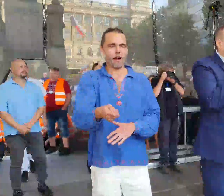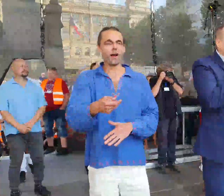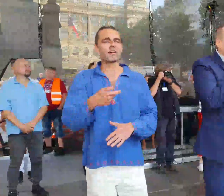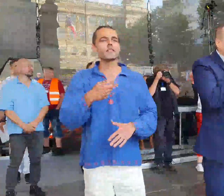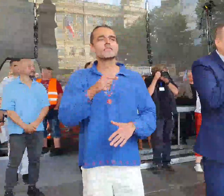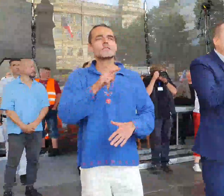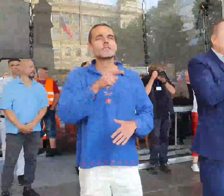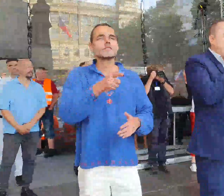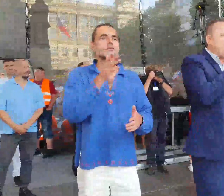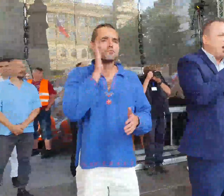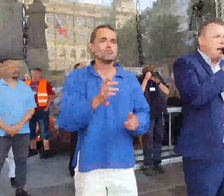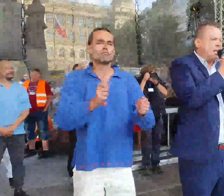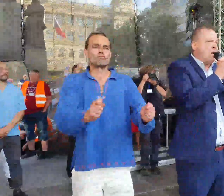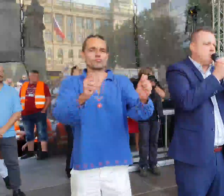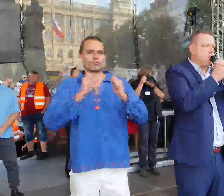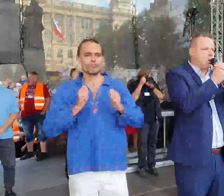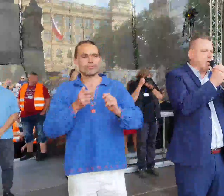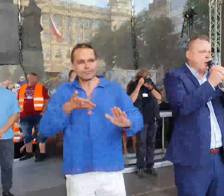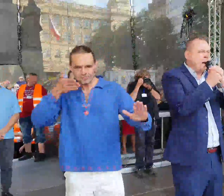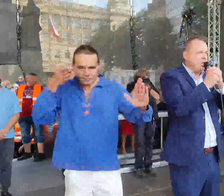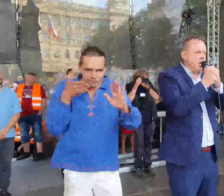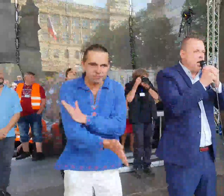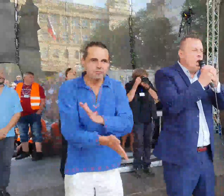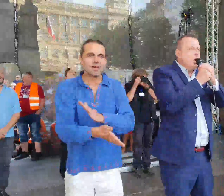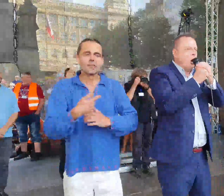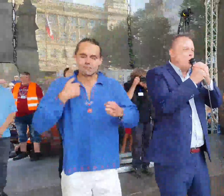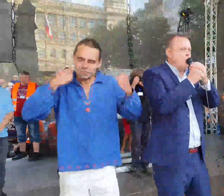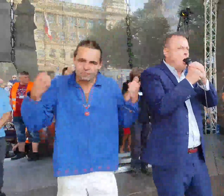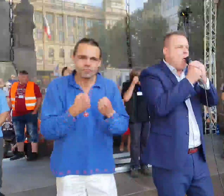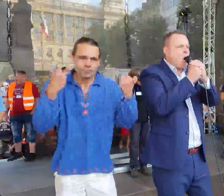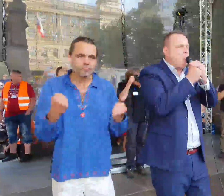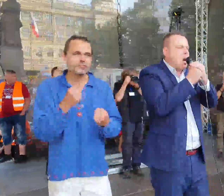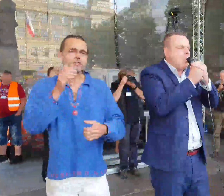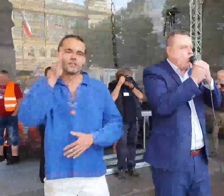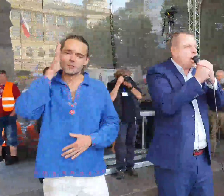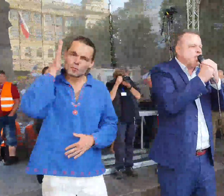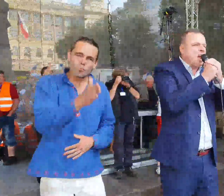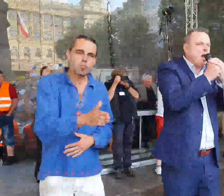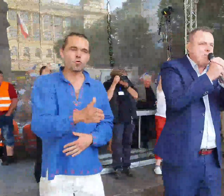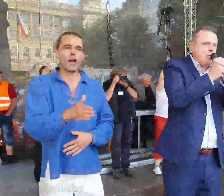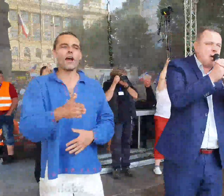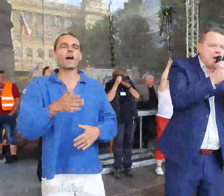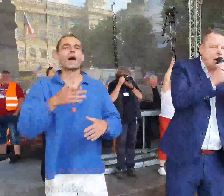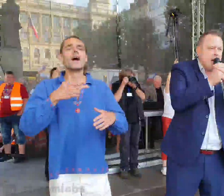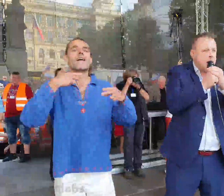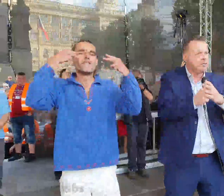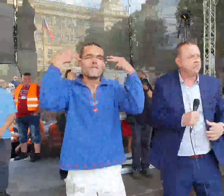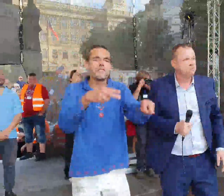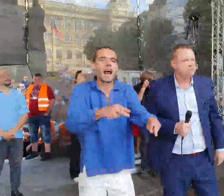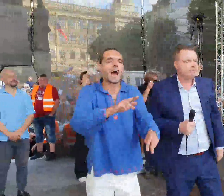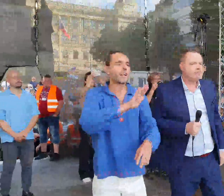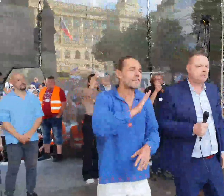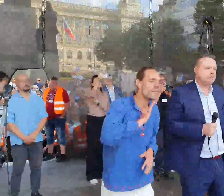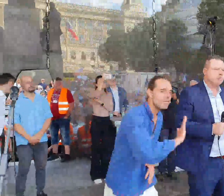vrátit tuhle zemi do rukou těch, kterým skutečně patří, do rukou občanů České republiky.